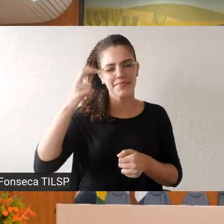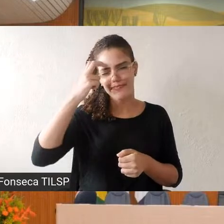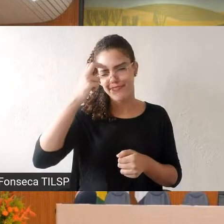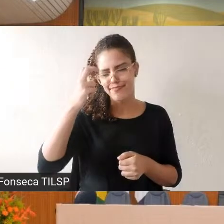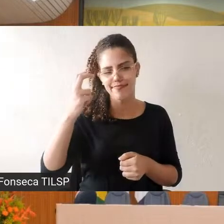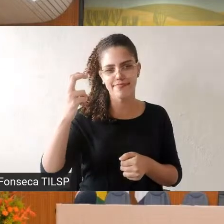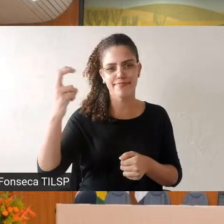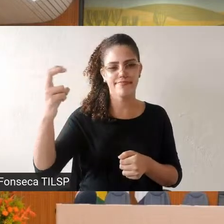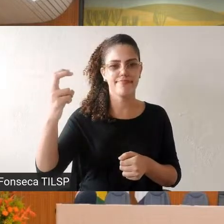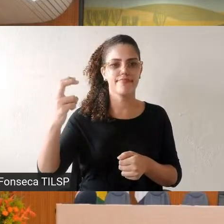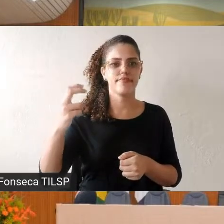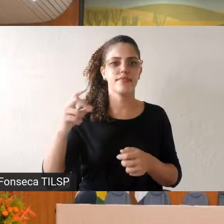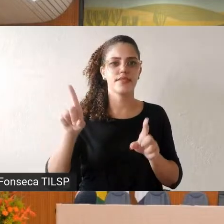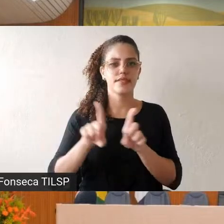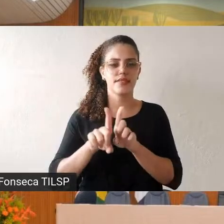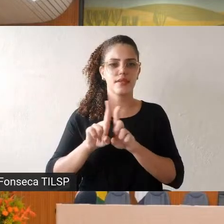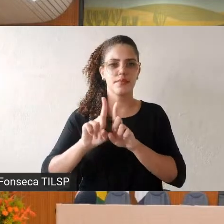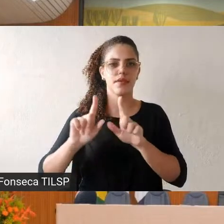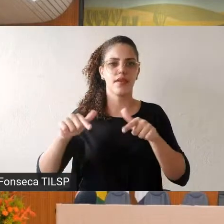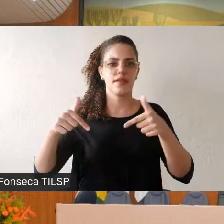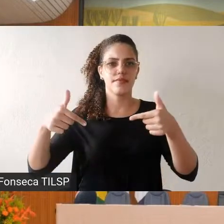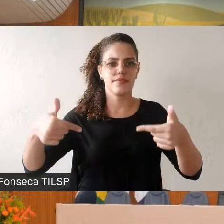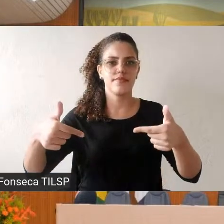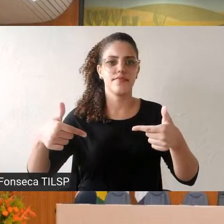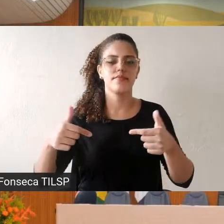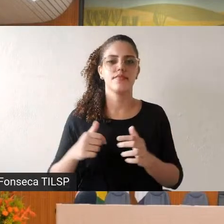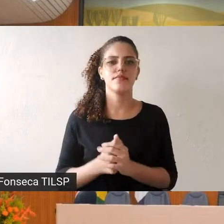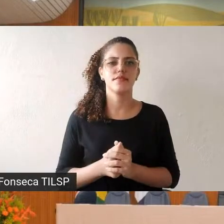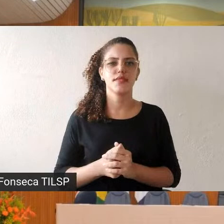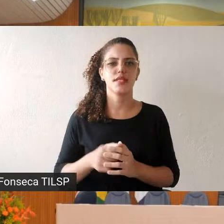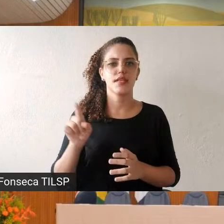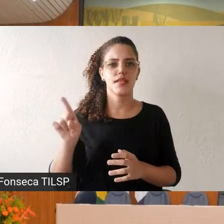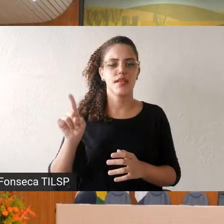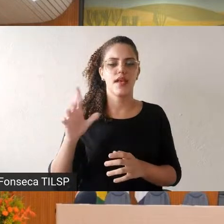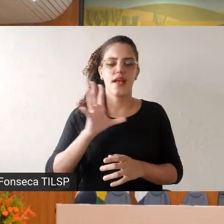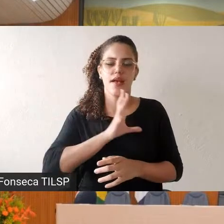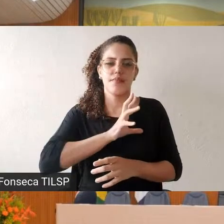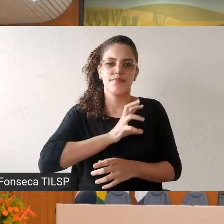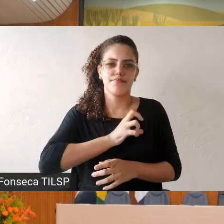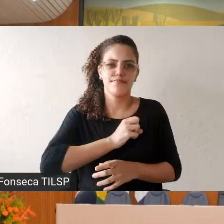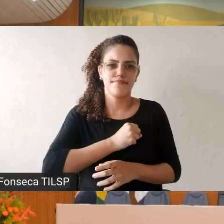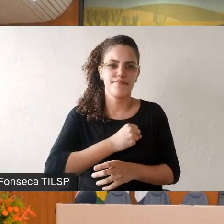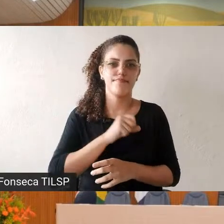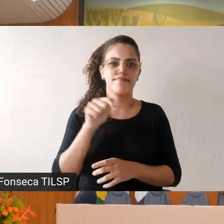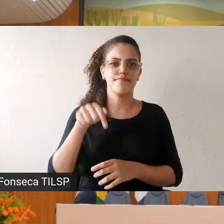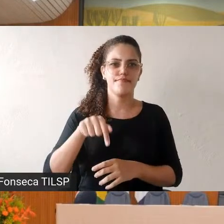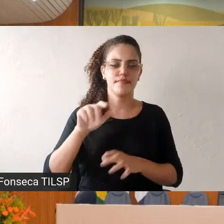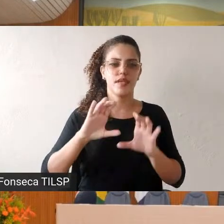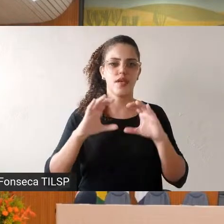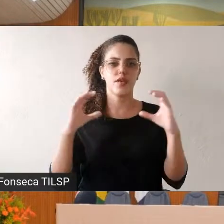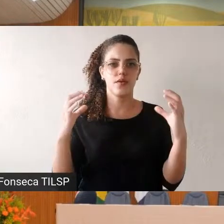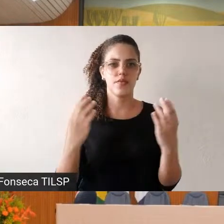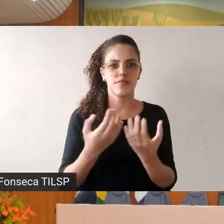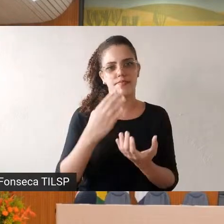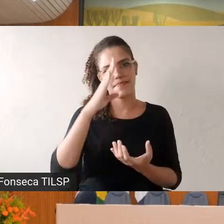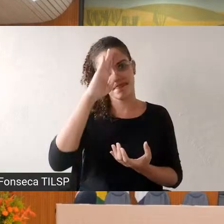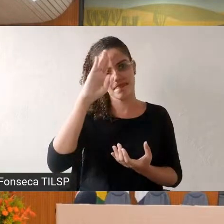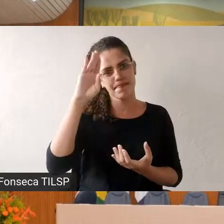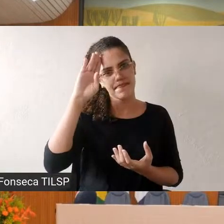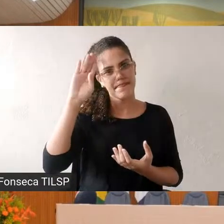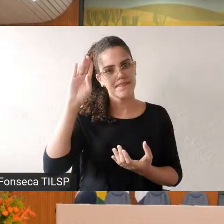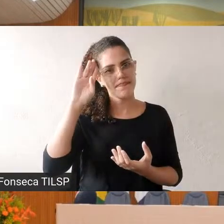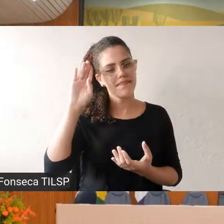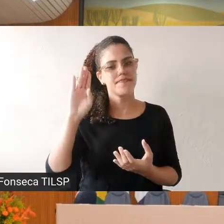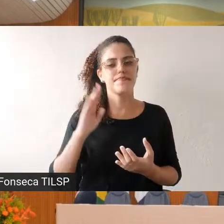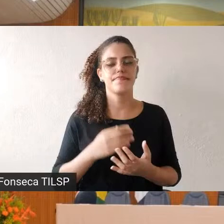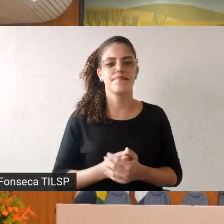grande ativista e, acima de tudo, um membro que amava a nossa comunidade acadêmica, que amava a nossa instituição.